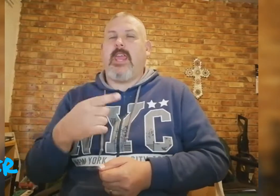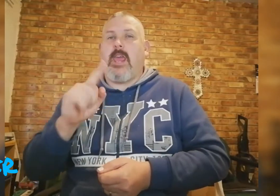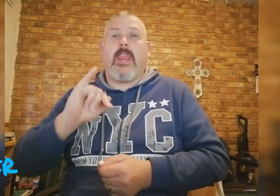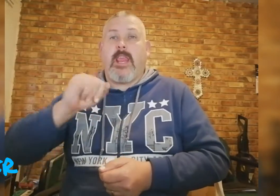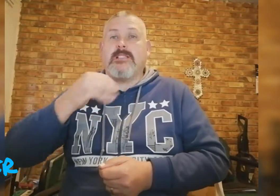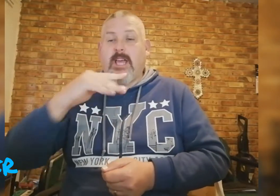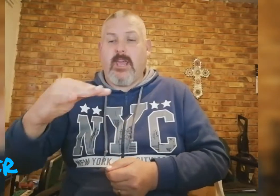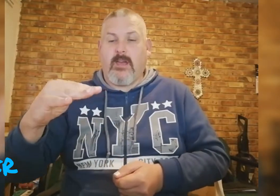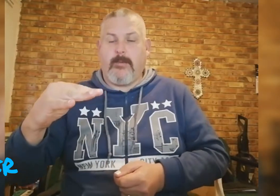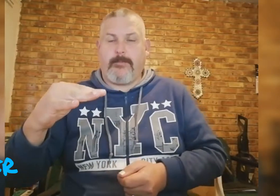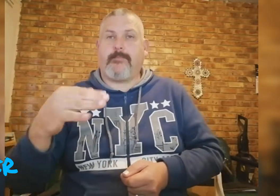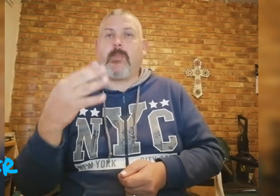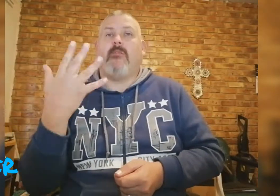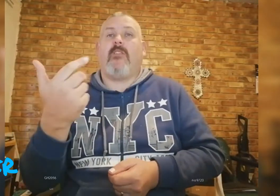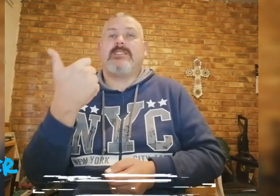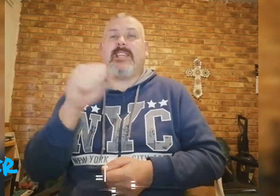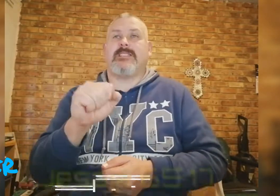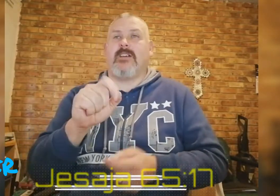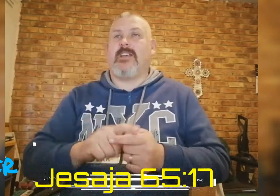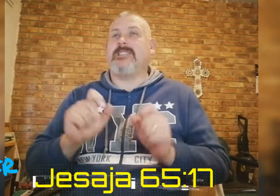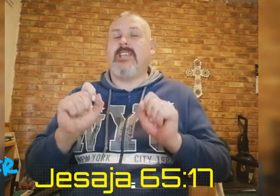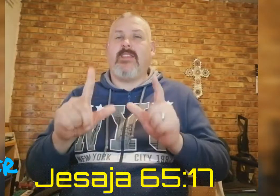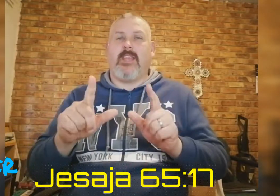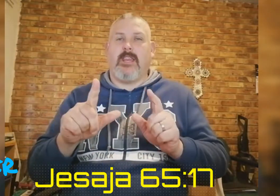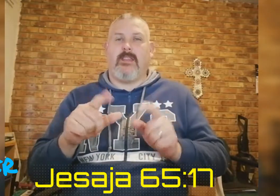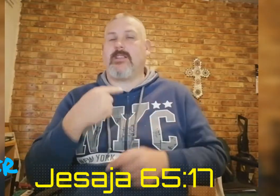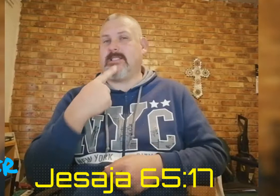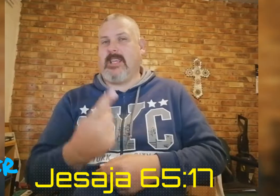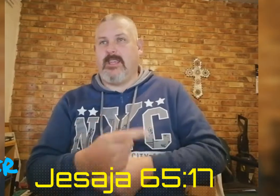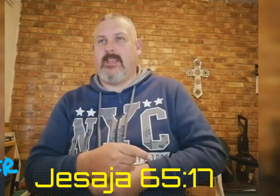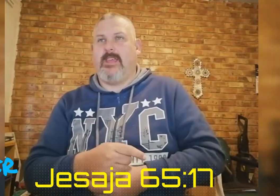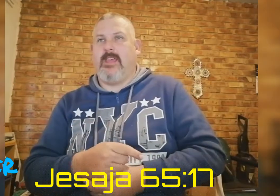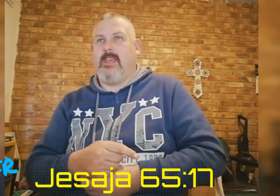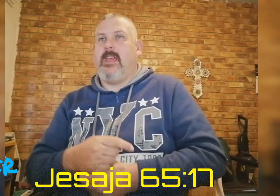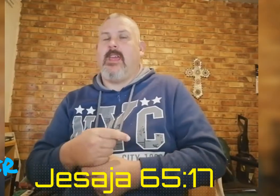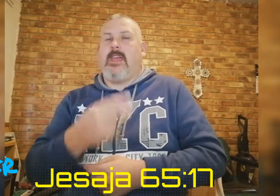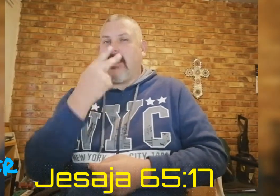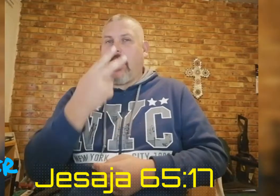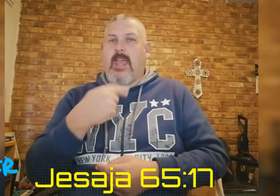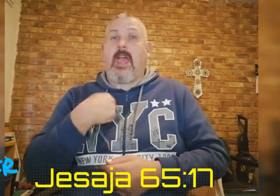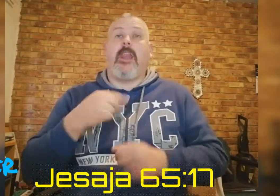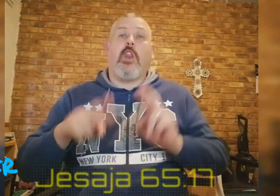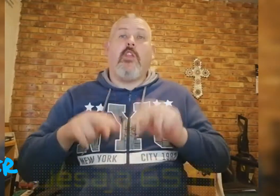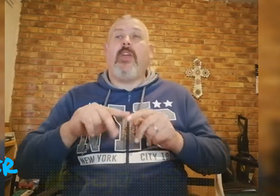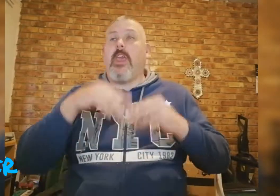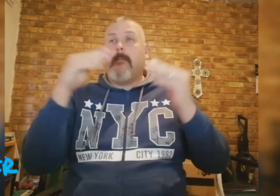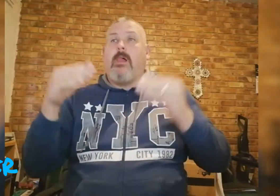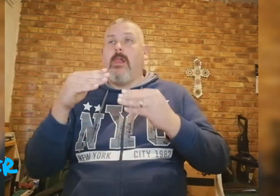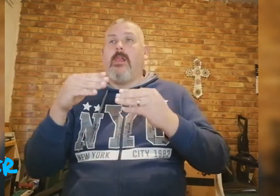in Jesaja 65 vers 17 sê, kijk, ek gaan een nieuwe hemel